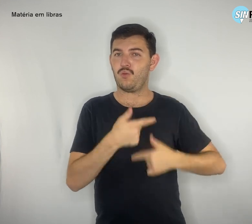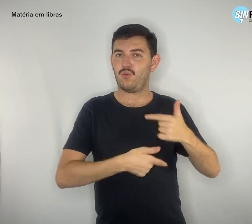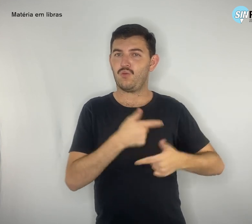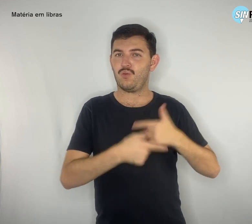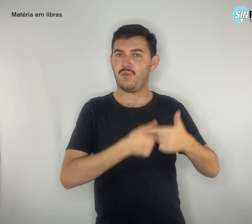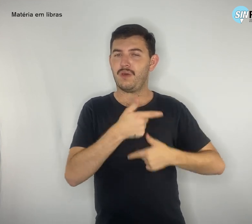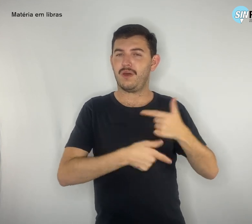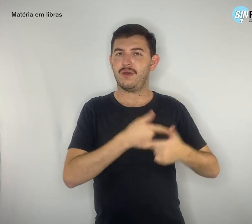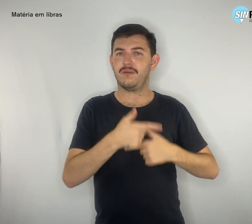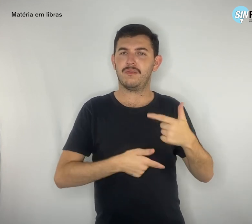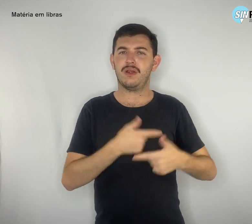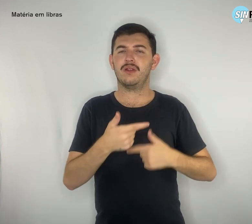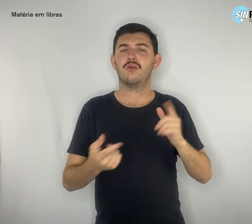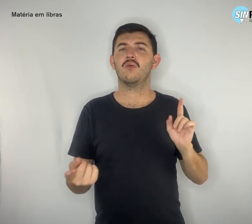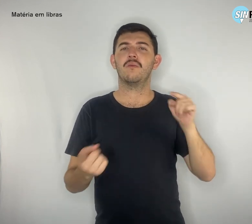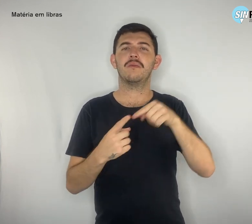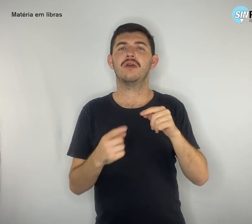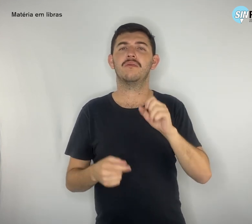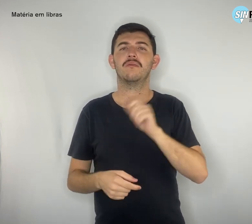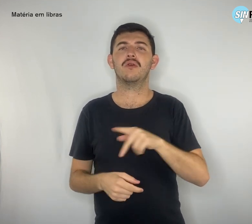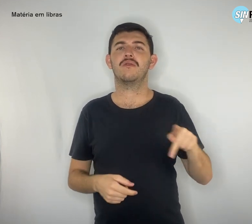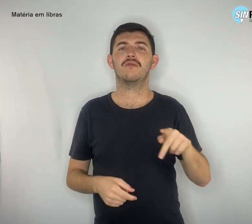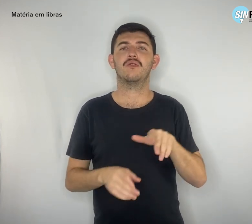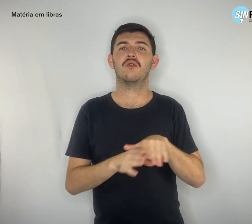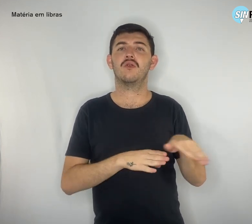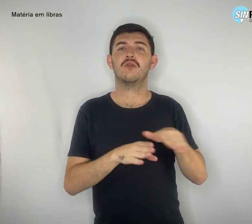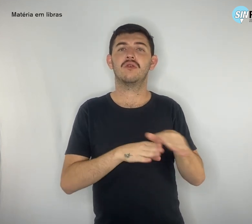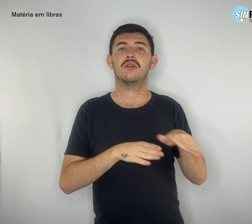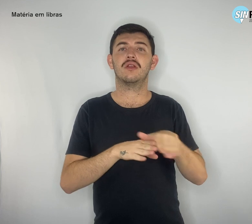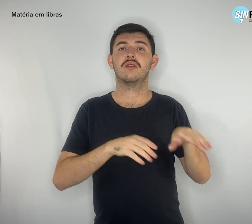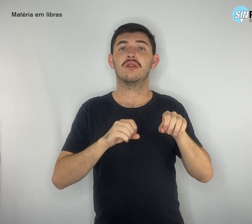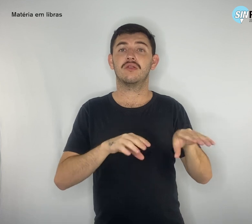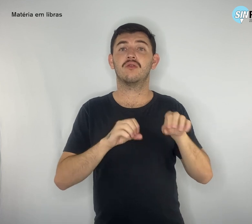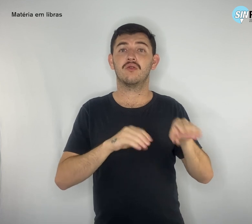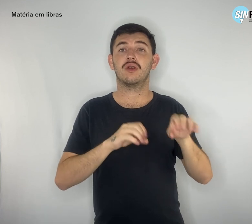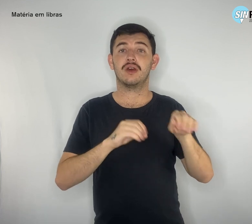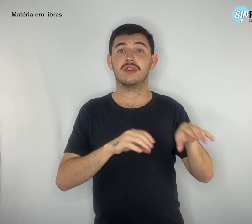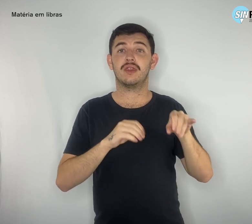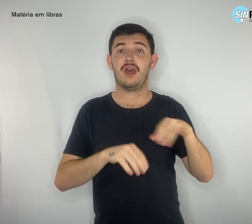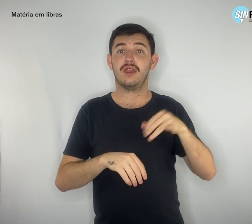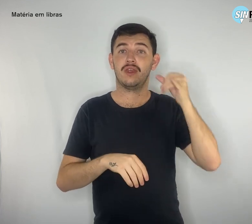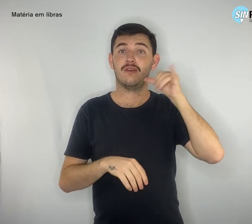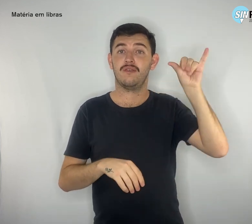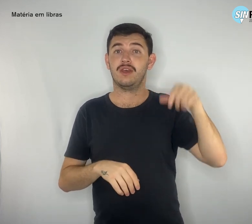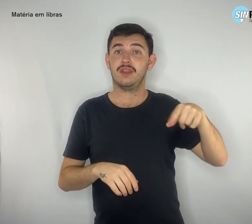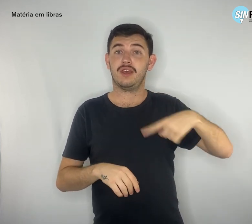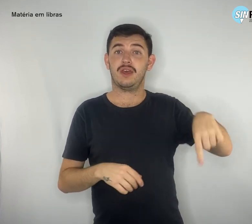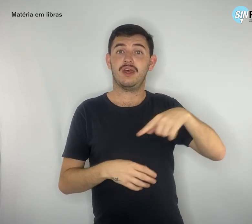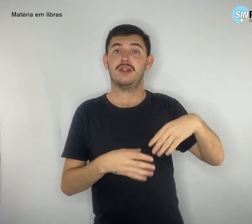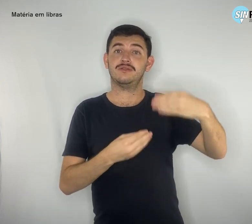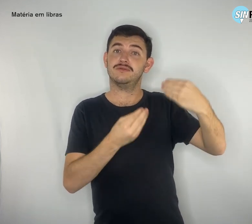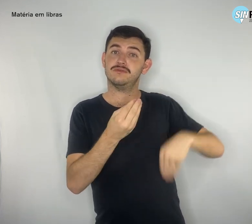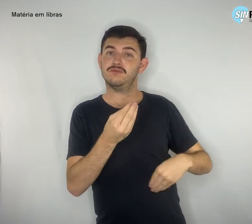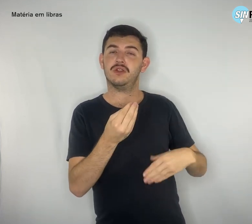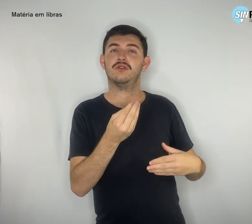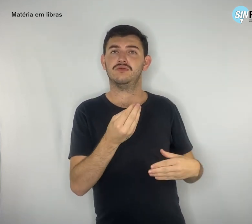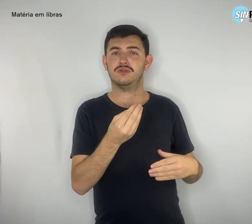evitar que os professores e orientadores educacionais fossem prejudicados com o reajuste